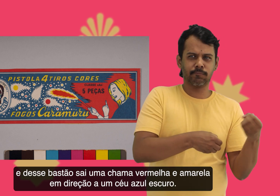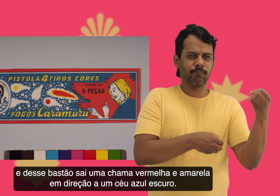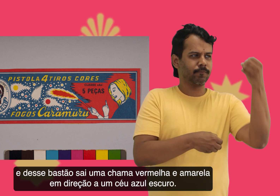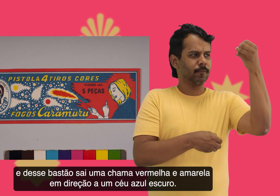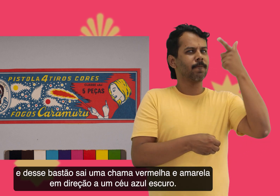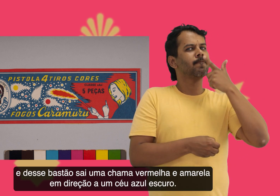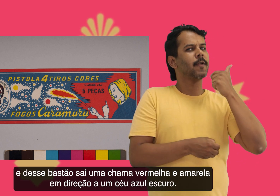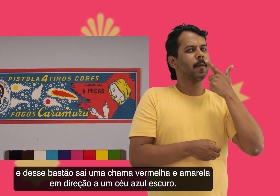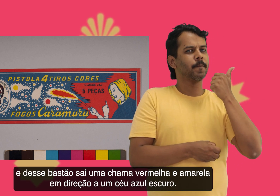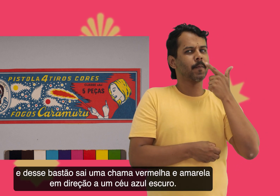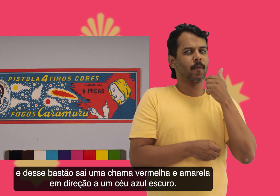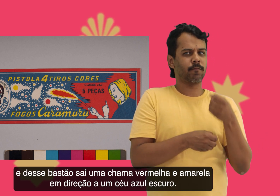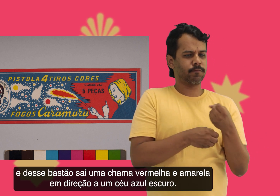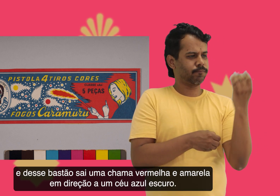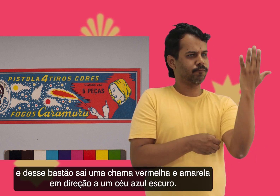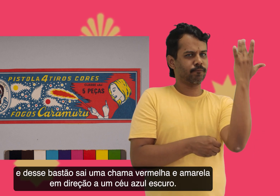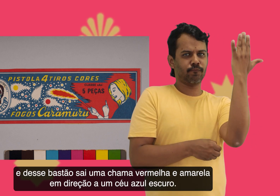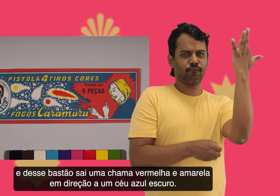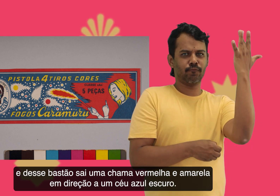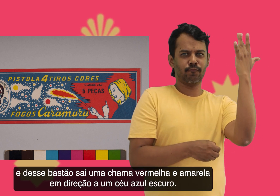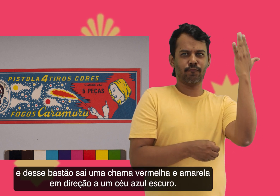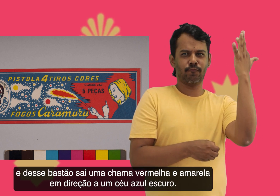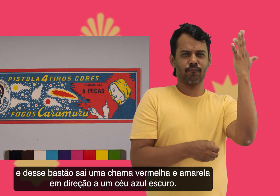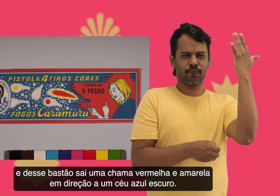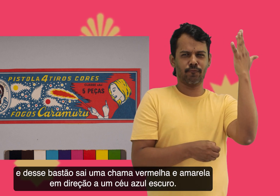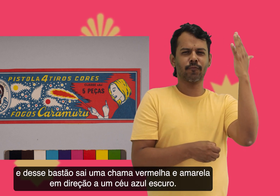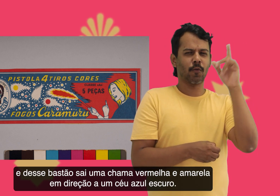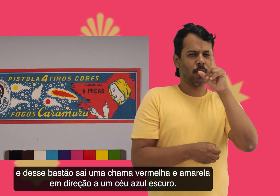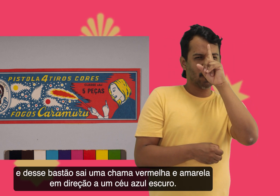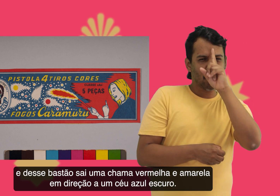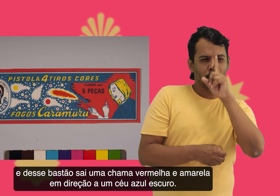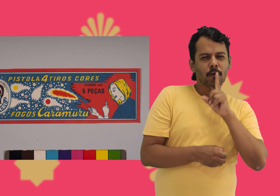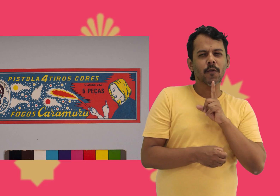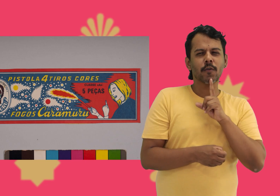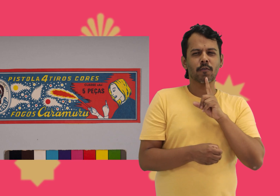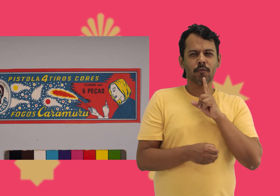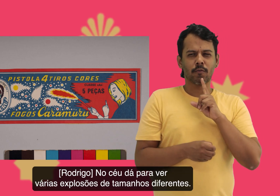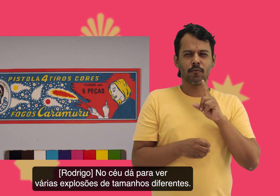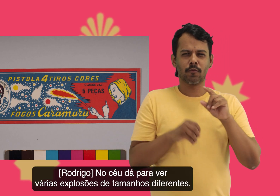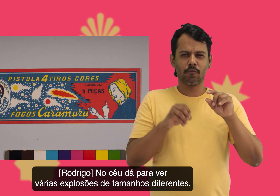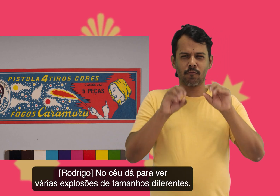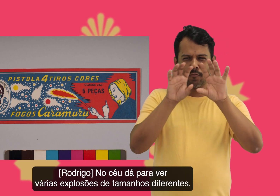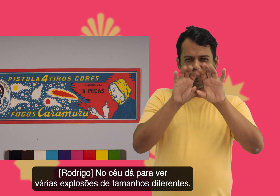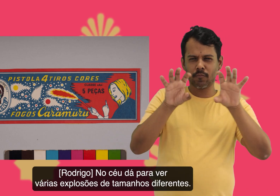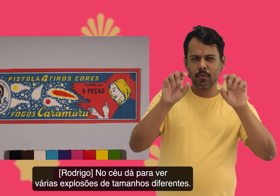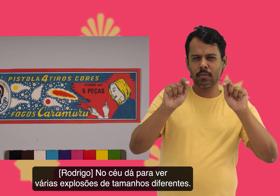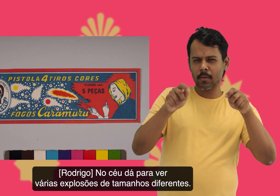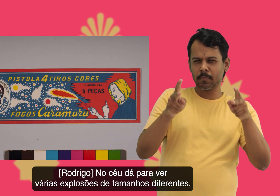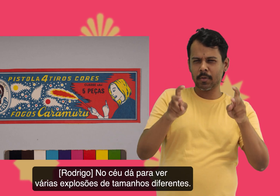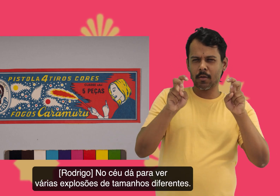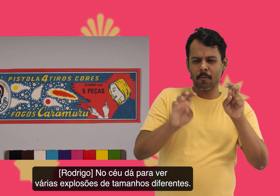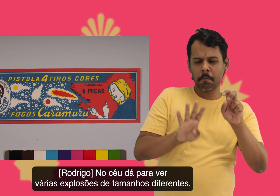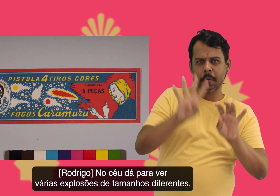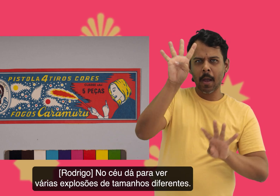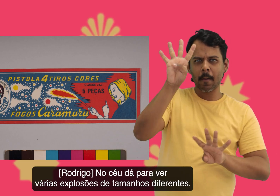desse bastão sai uma chama vermelha e amarela em direção a um céu azul escuro. No céu dá para ver várias explosões de